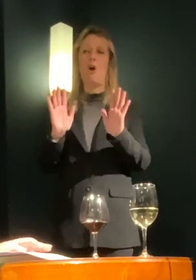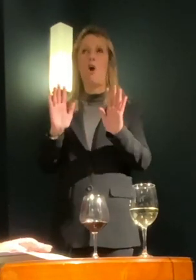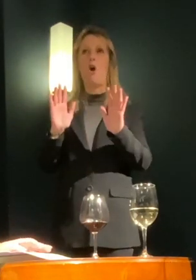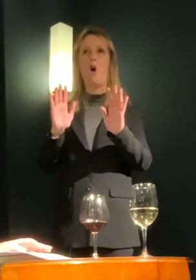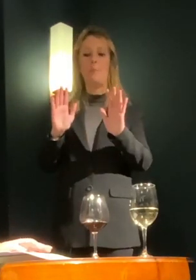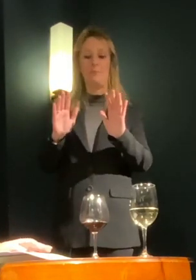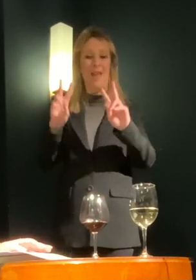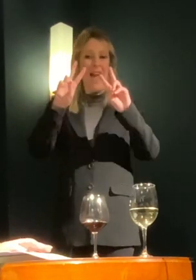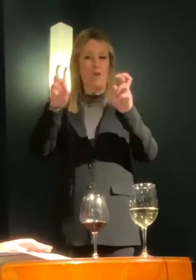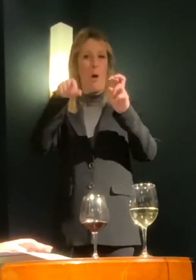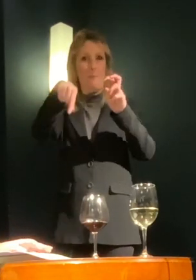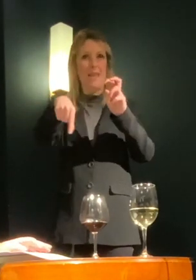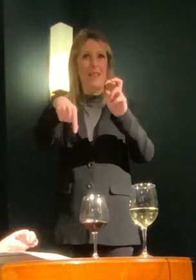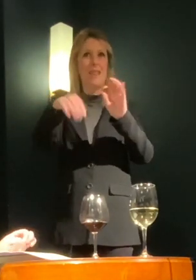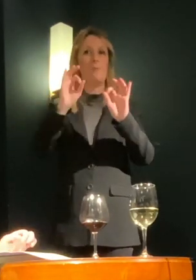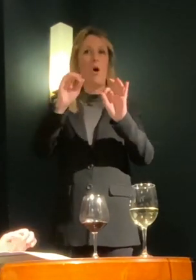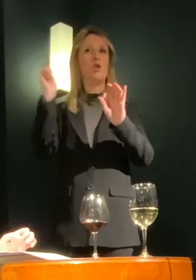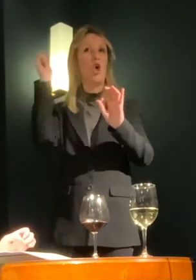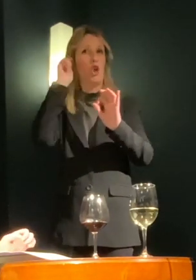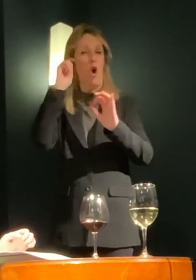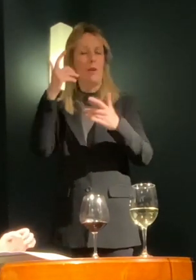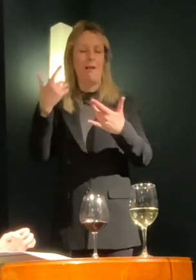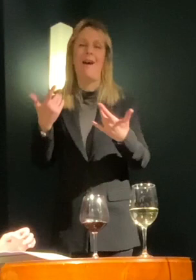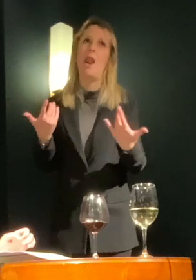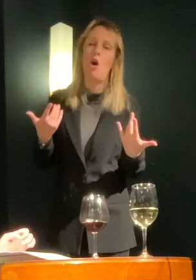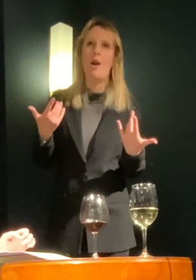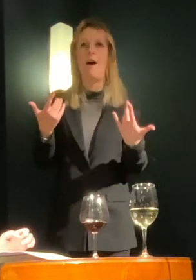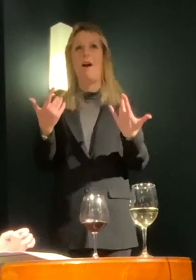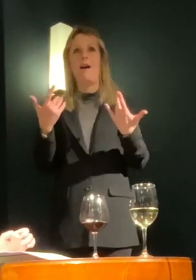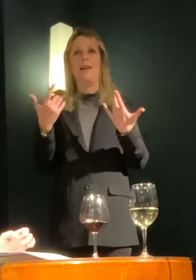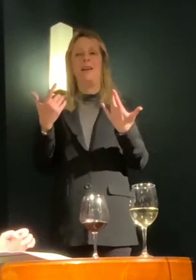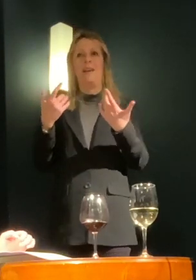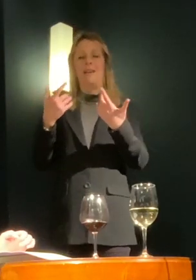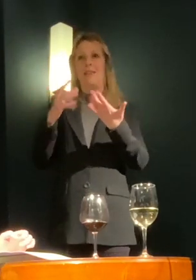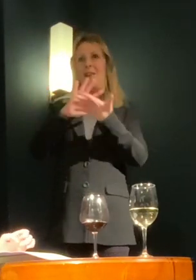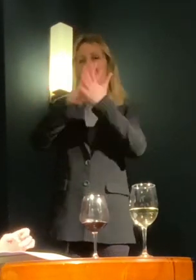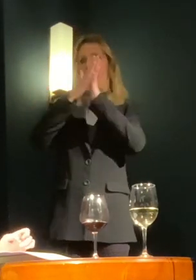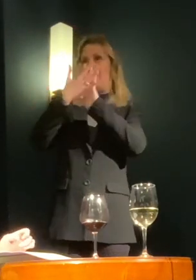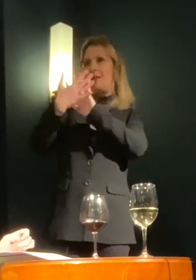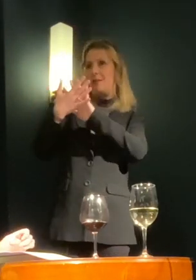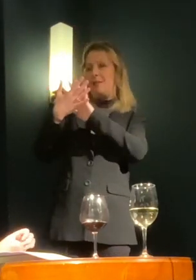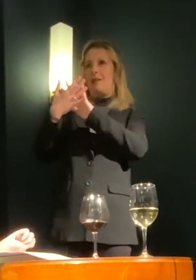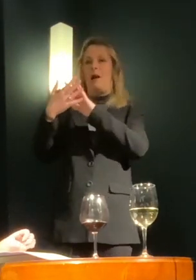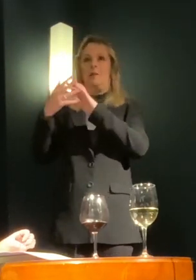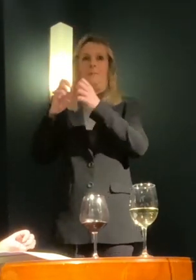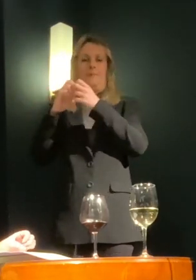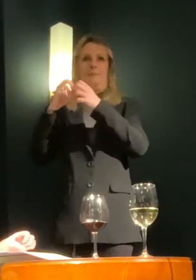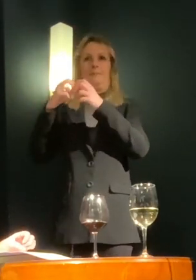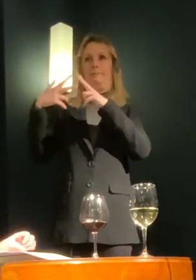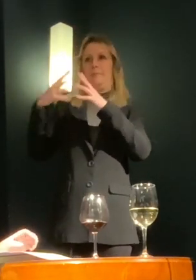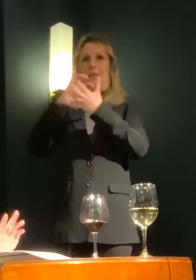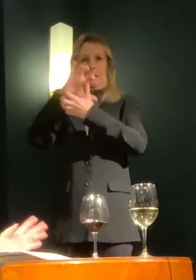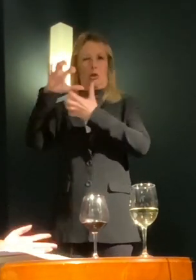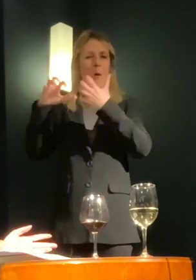è la droga, e poi adesso ne parleremo in che modo, e questo ovviamente crea un cortocircuito invece con i collegi docenti, con i presidi.